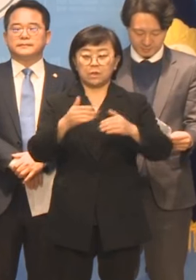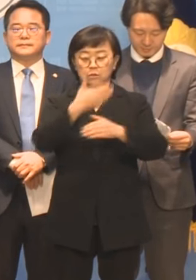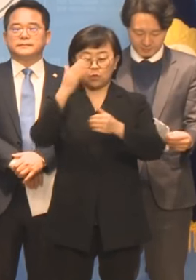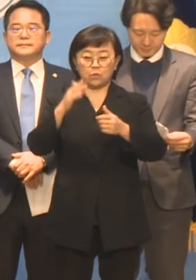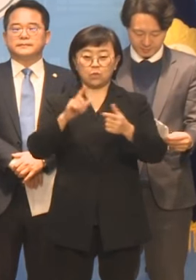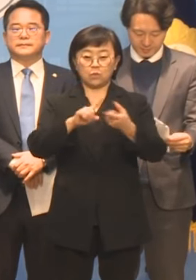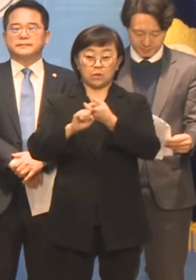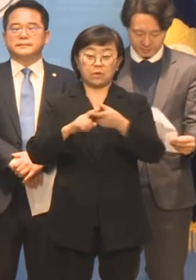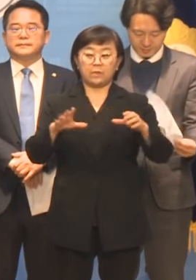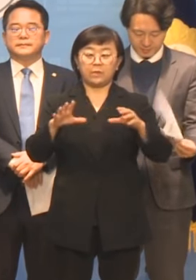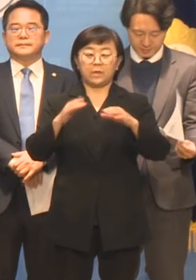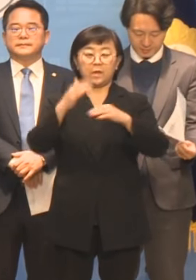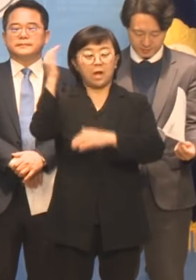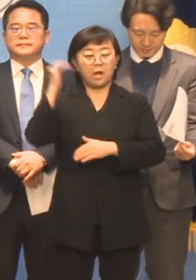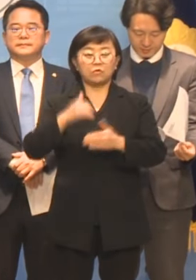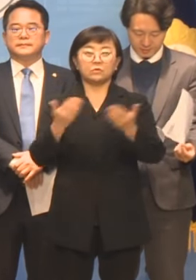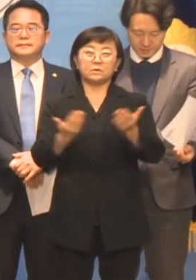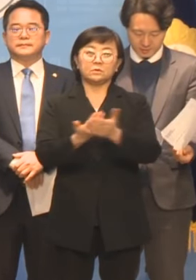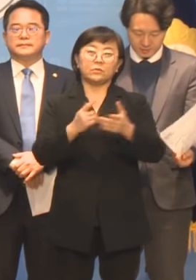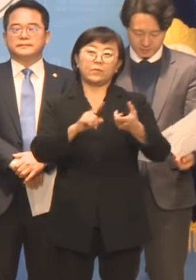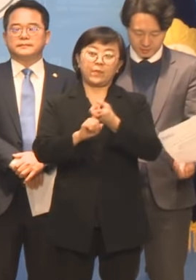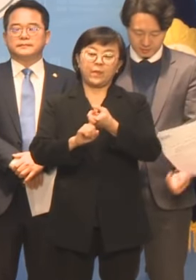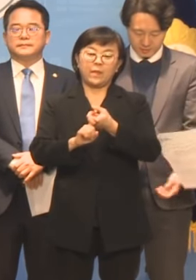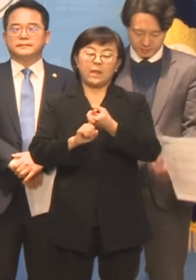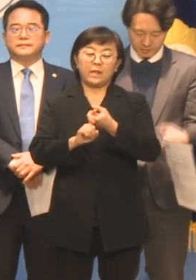전국여성농민회총연합회, 한국진보연대 등